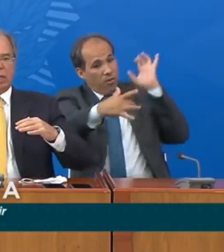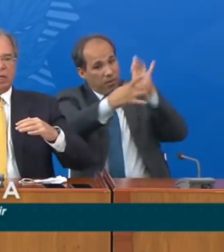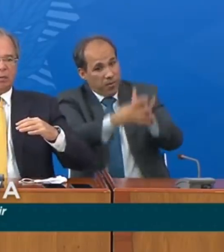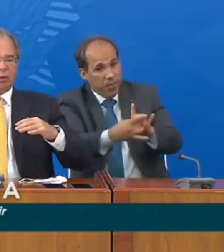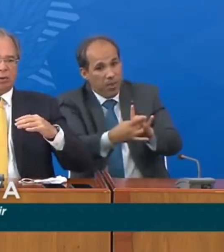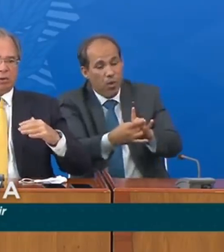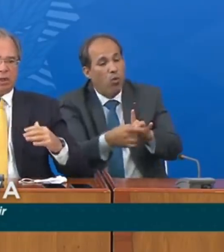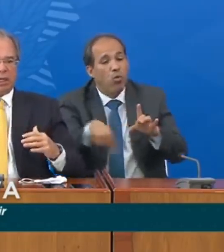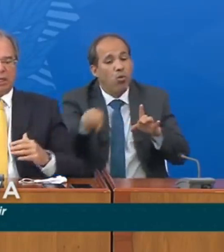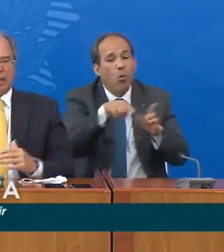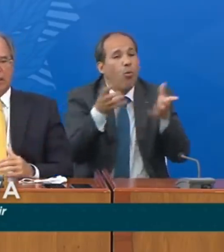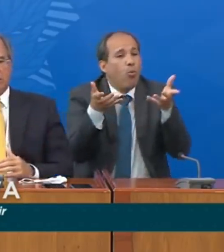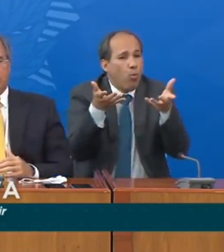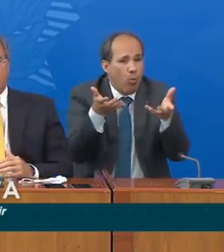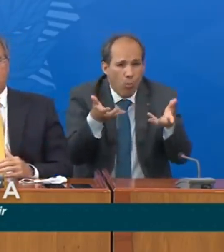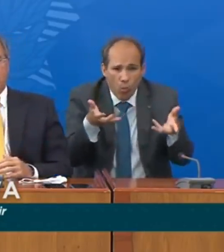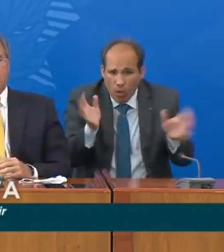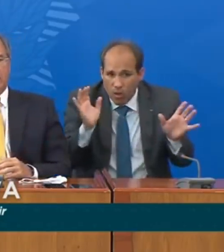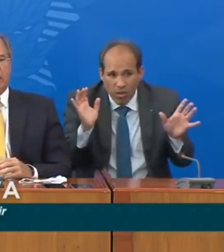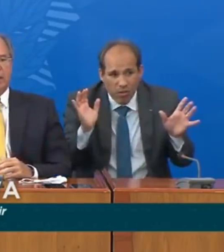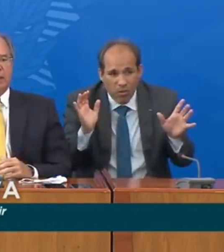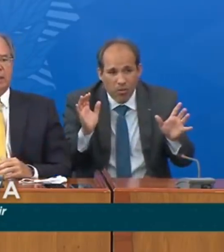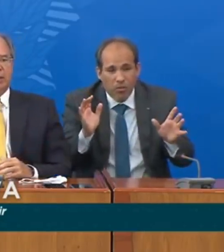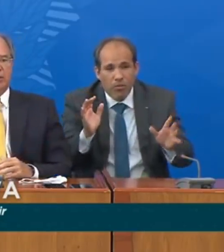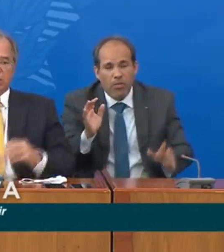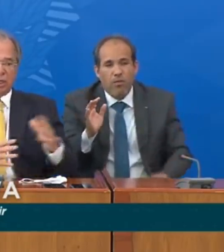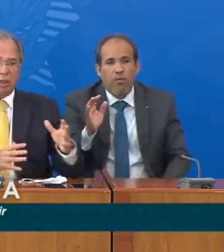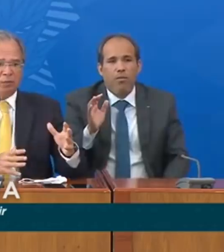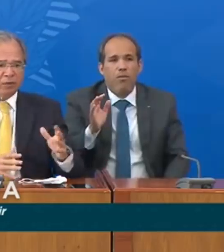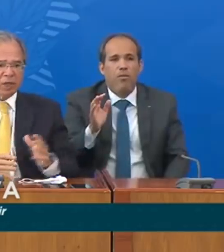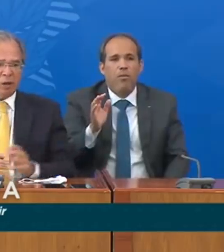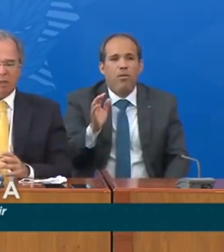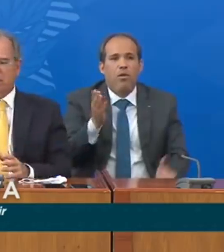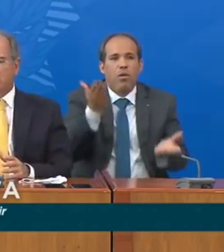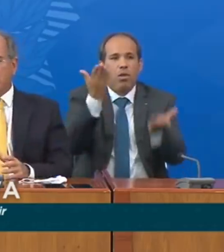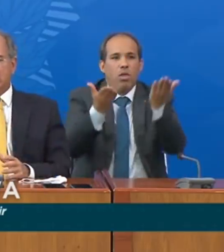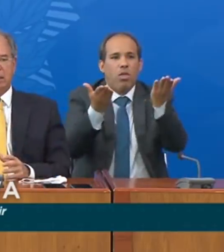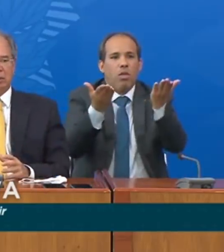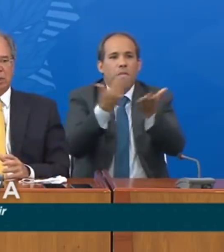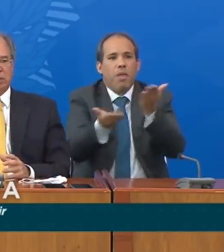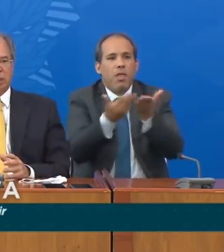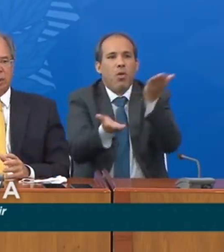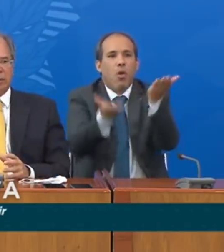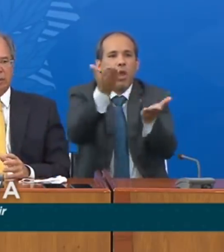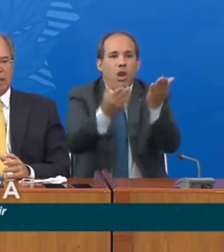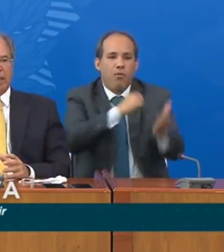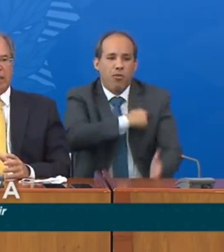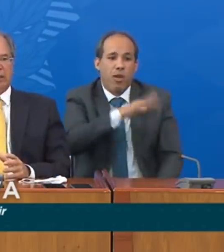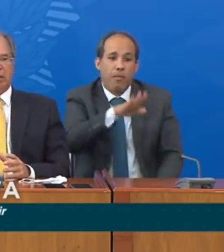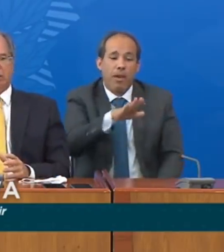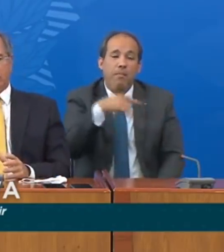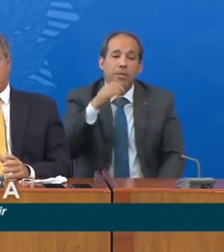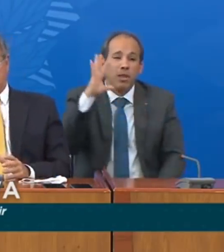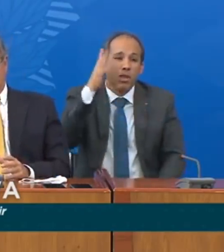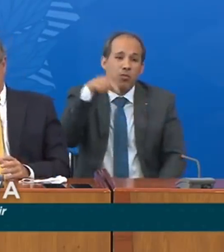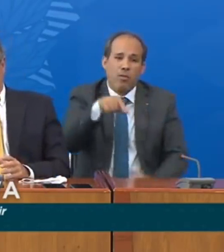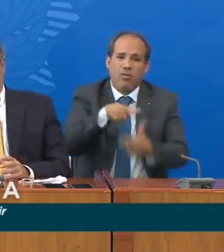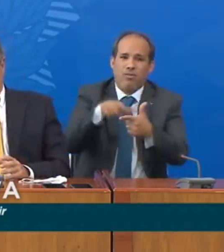não queremos, de forma alguma, um desequilíbrio fiscal, mas estamos atentos a esse problema.